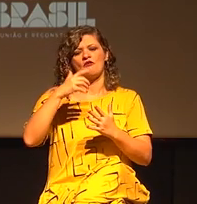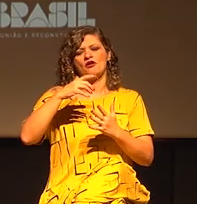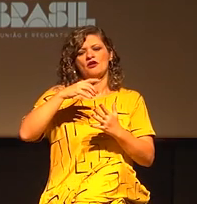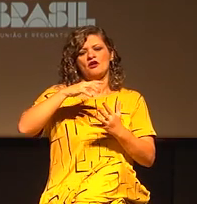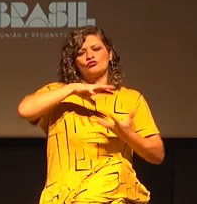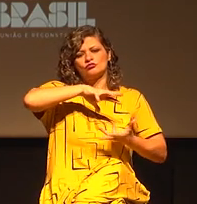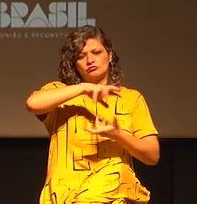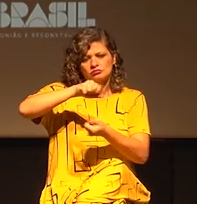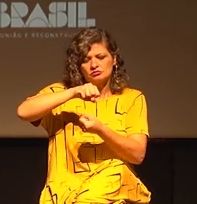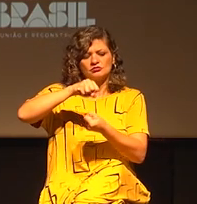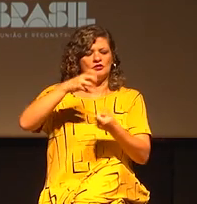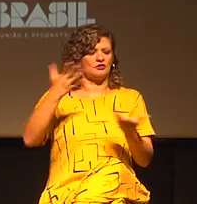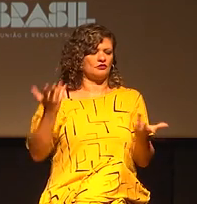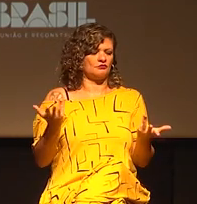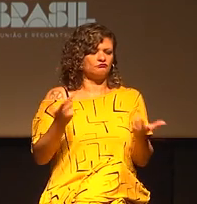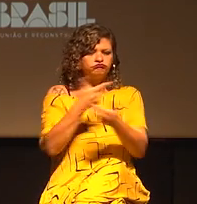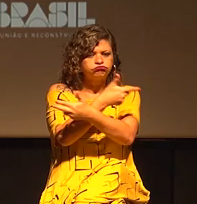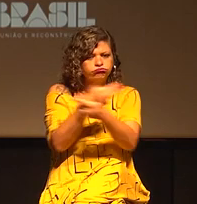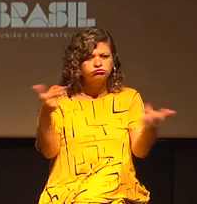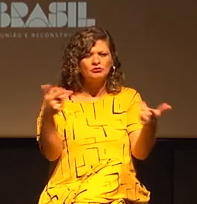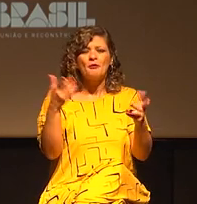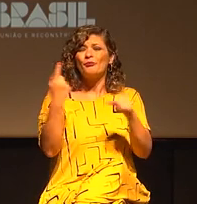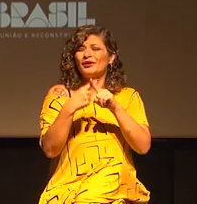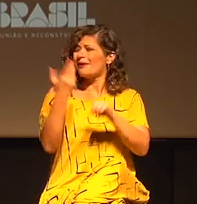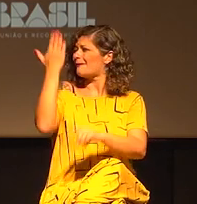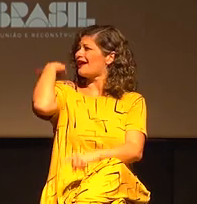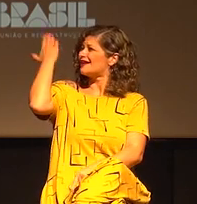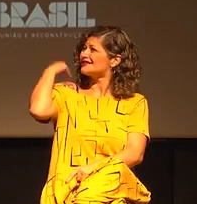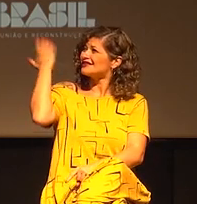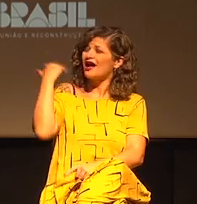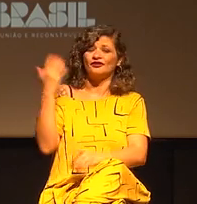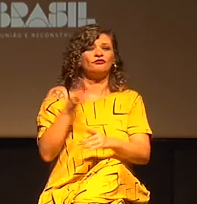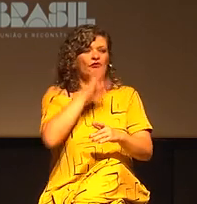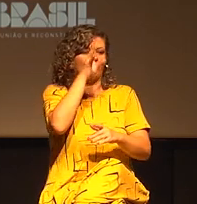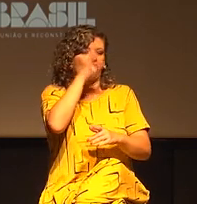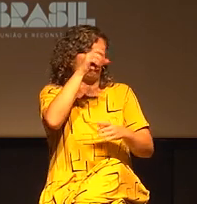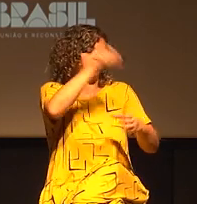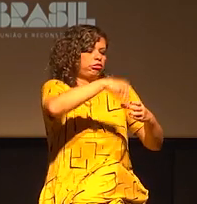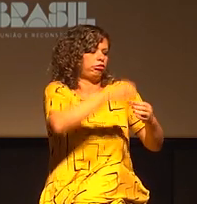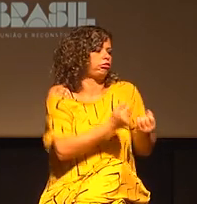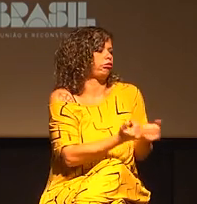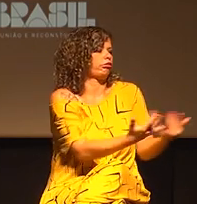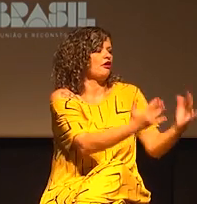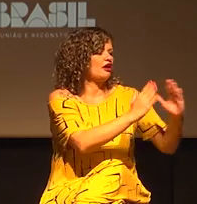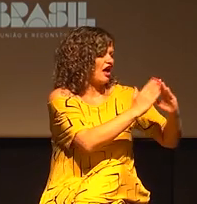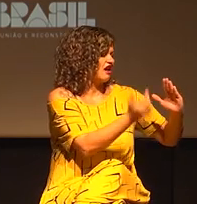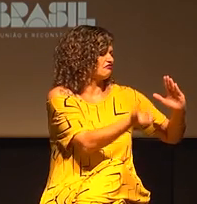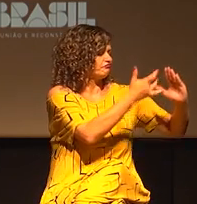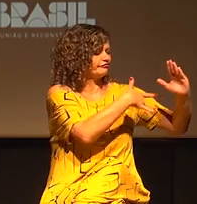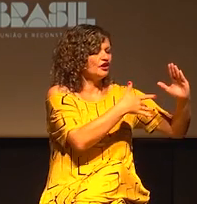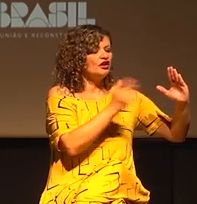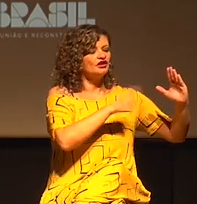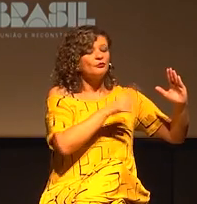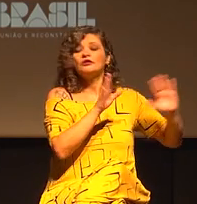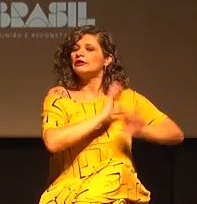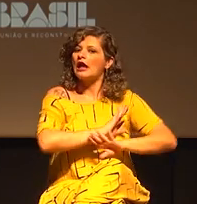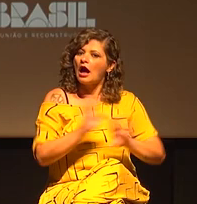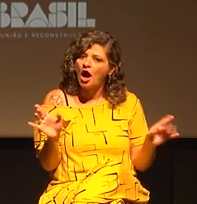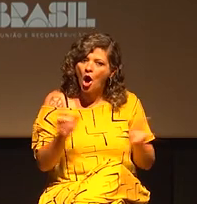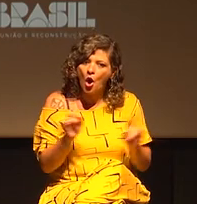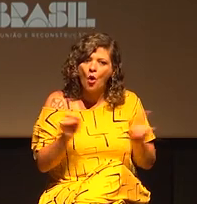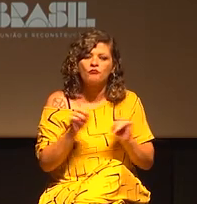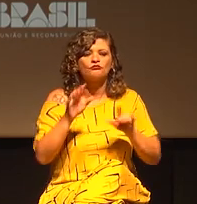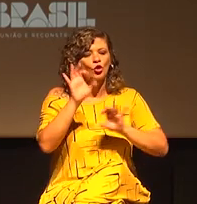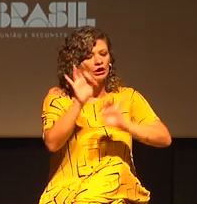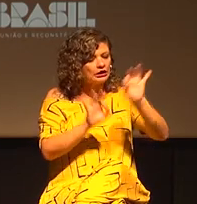era aquela hortinha que o acampado vinha jogava lá pegou umas manivas plantou ali atrás do barraco mas depois falou nós vamos fazer uma coisa coletiva